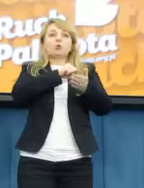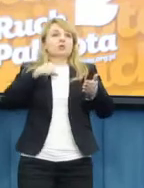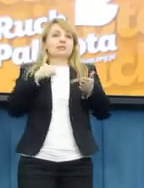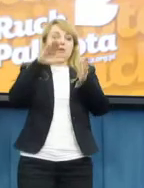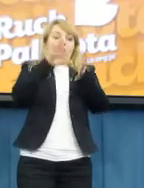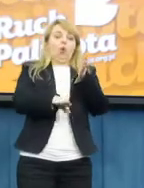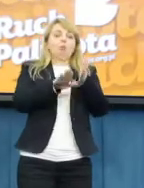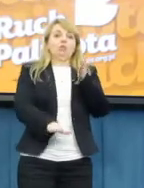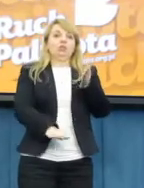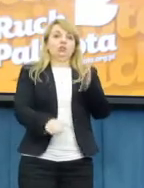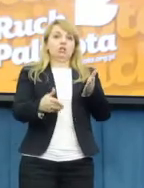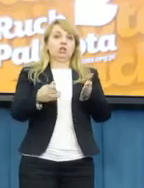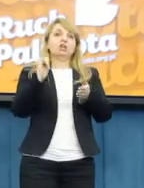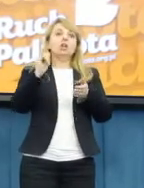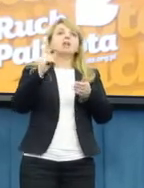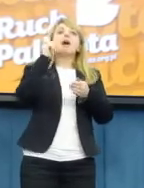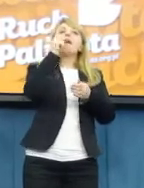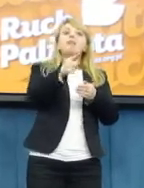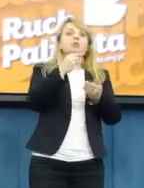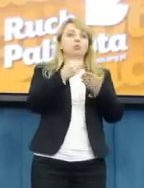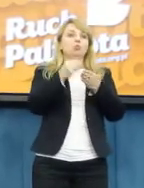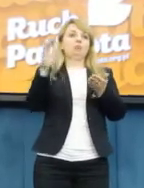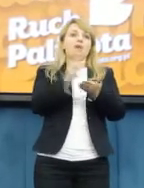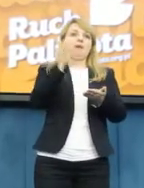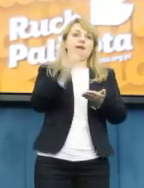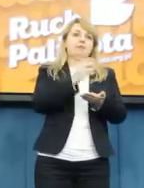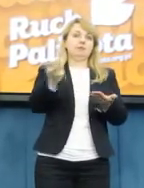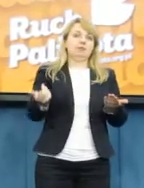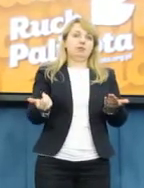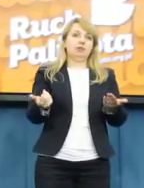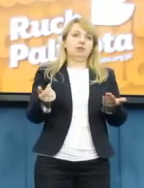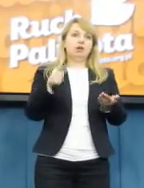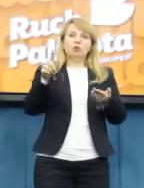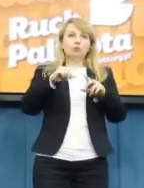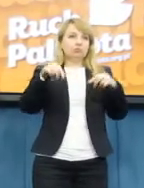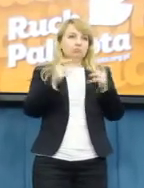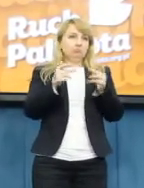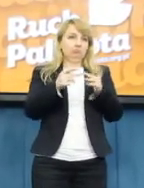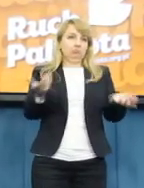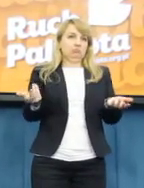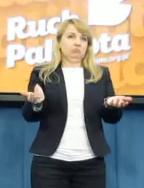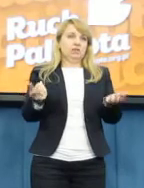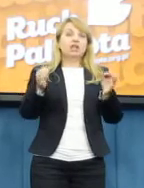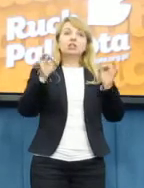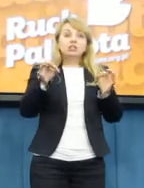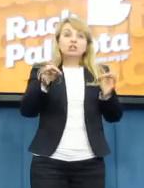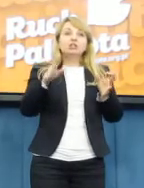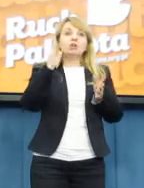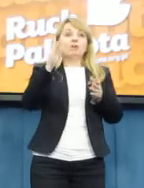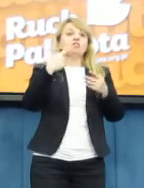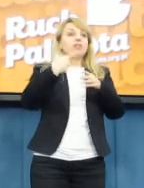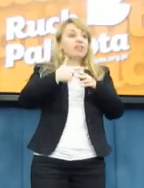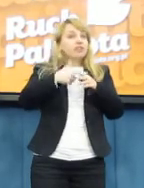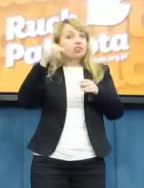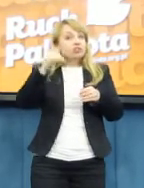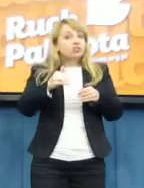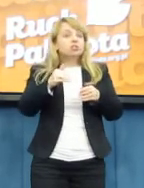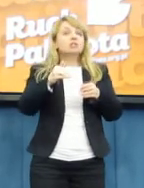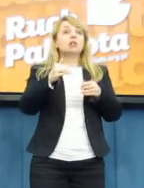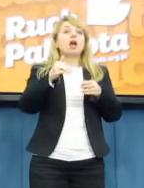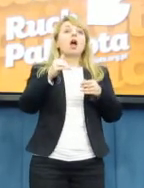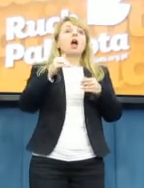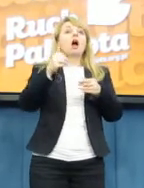zaskoczenia, tej kwoty, a to jest bardzo niebezpieczne zjawisko, bo dzisiaj minister obniża 20 tysięcy, a nie wiem, czy za miesiąc nie będzie do 10 albo do 5